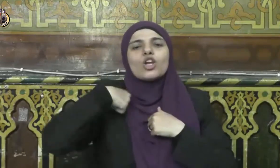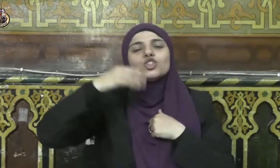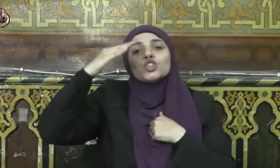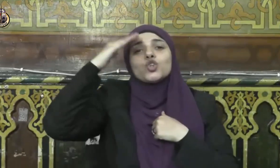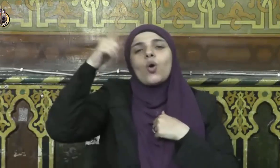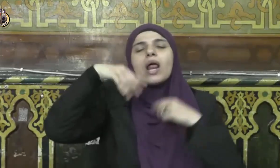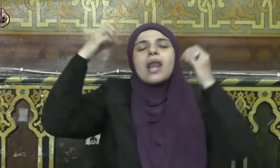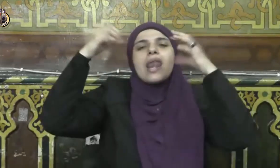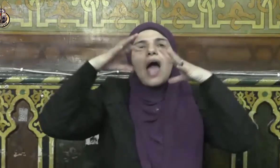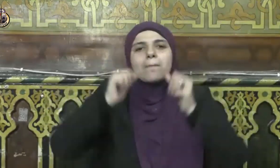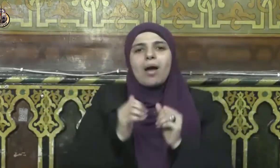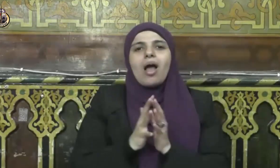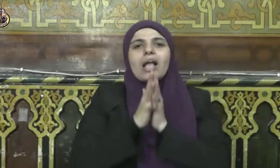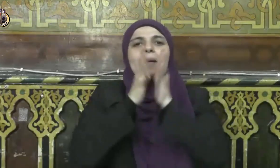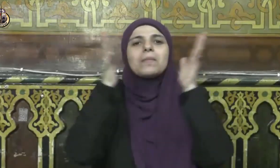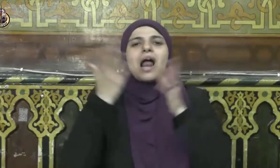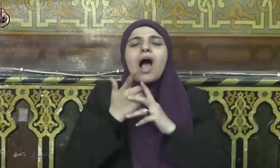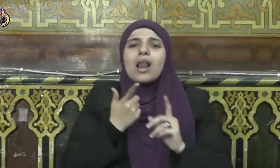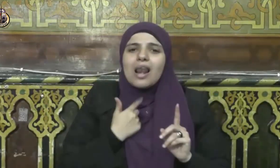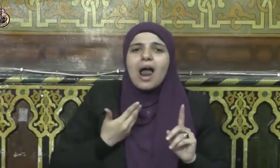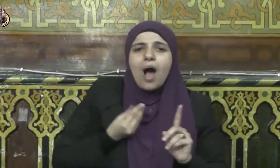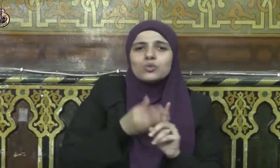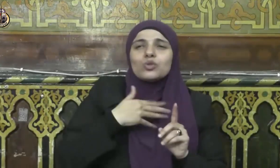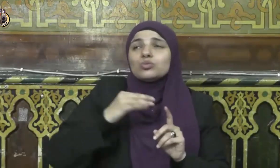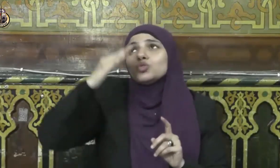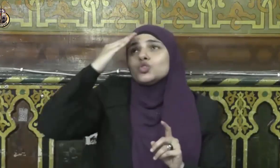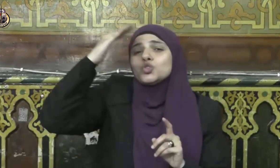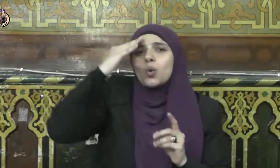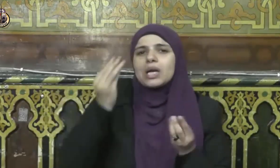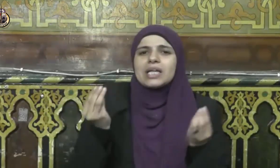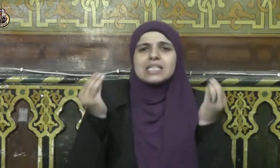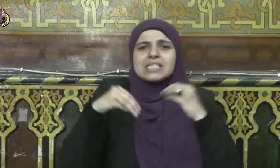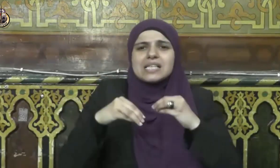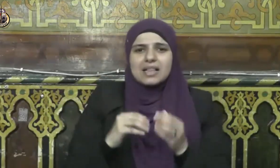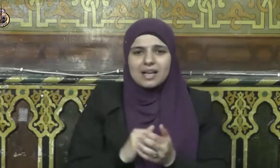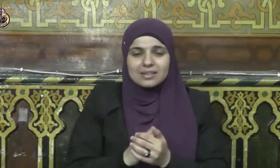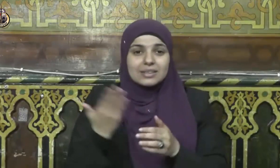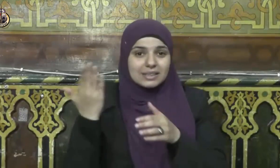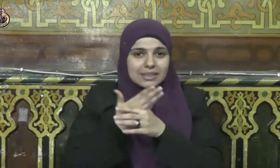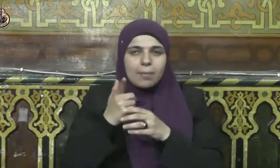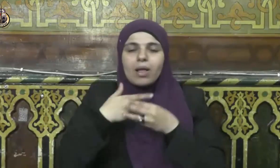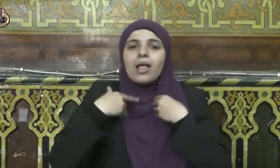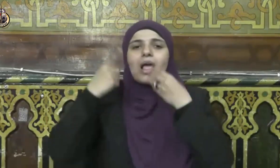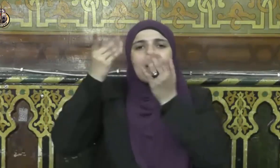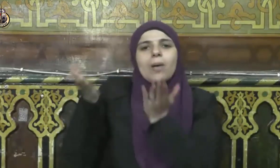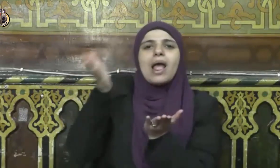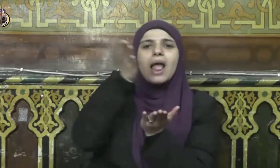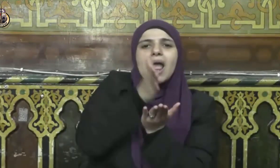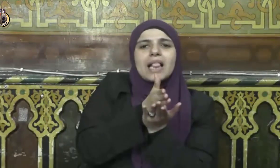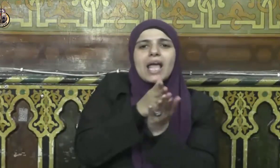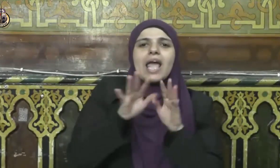الشكر نعمة جديدة تحتاج إلى شكر جديد، لأنها هداية